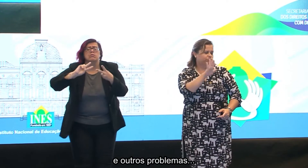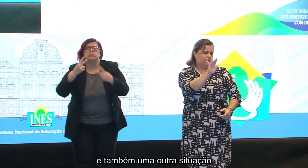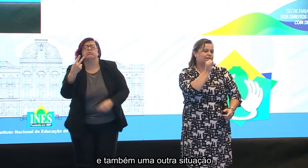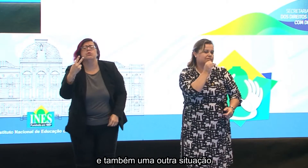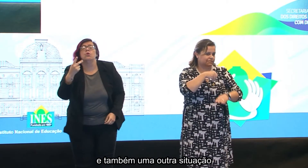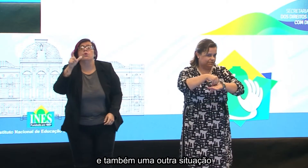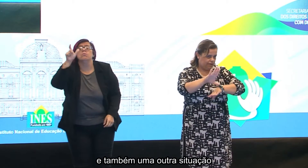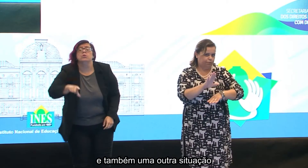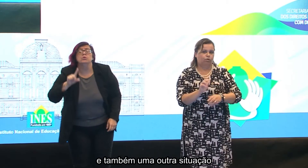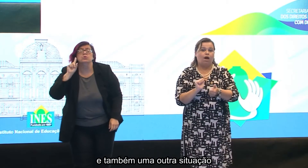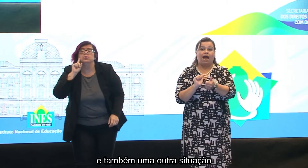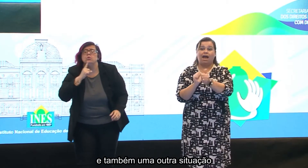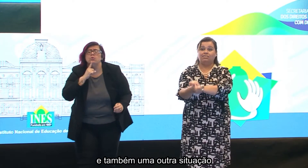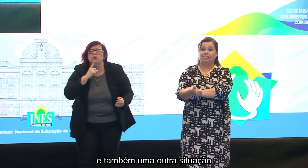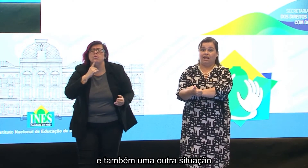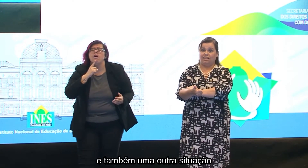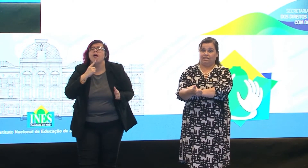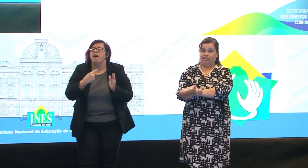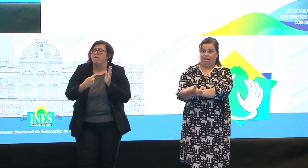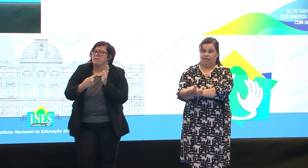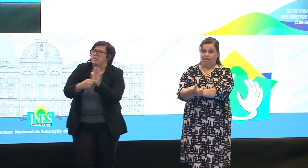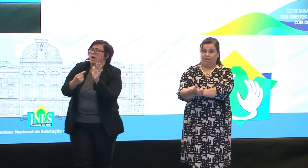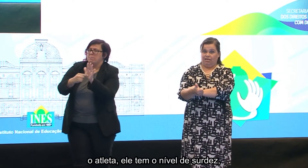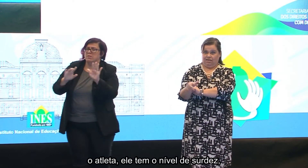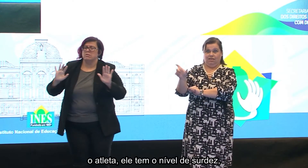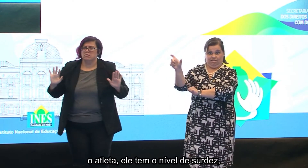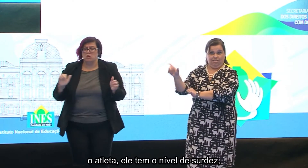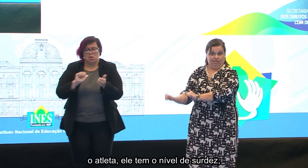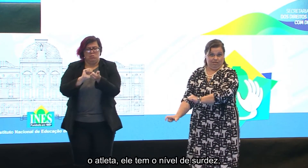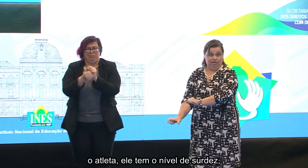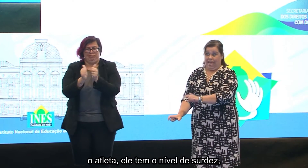e também uma outra situação. O atleta.